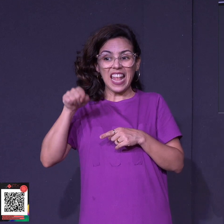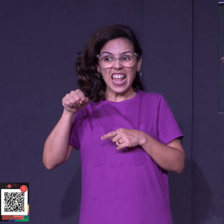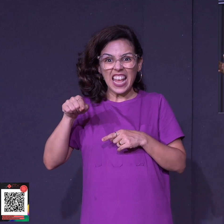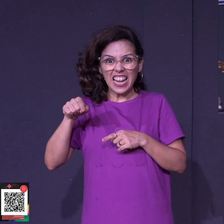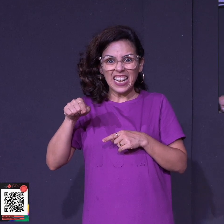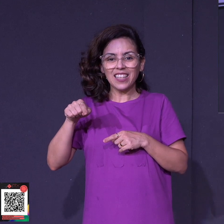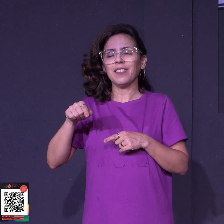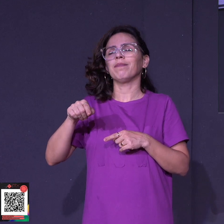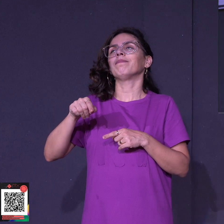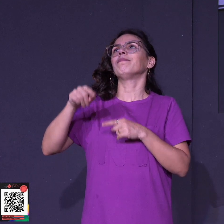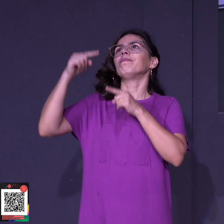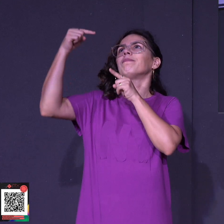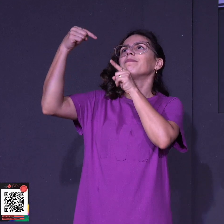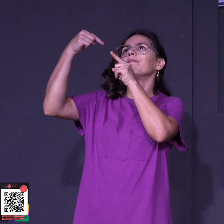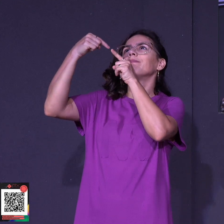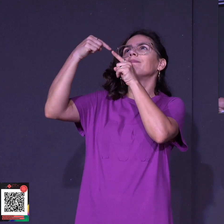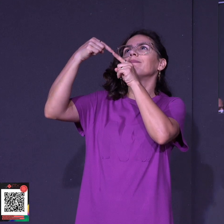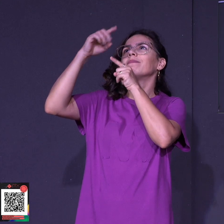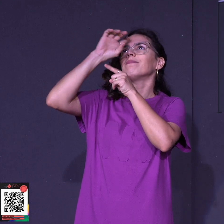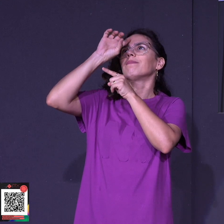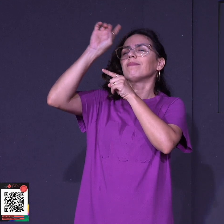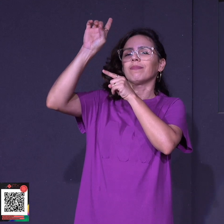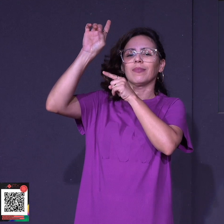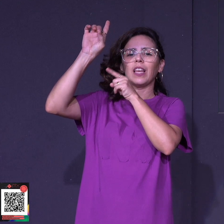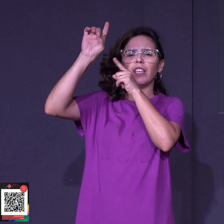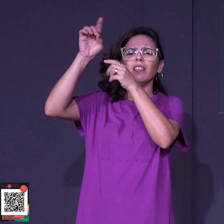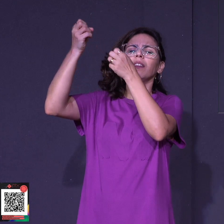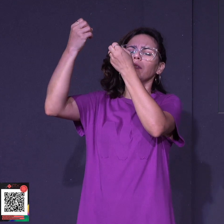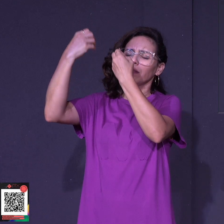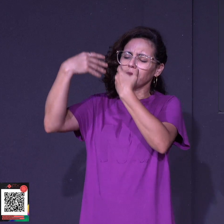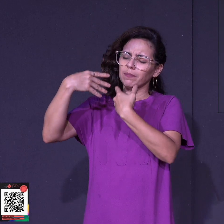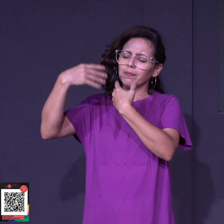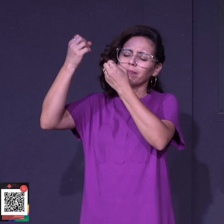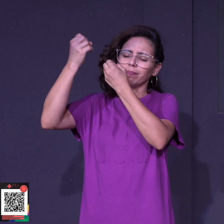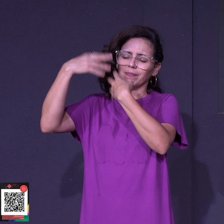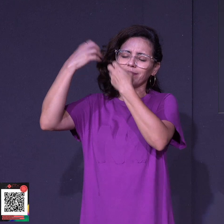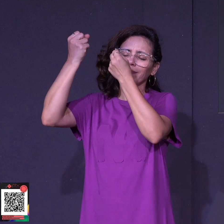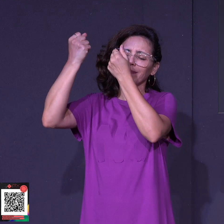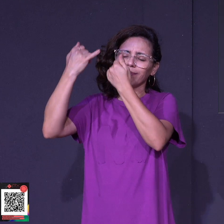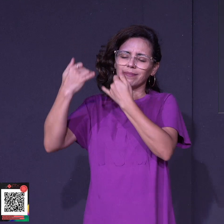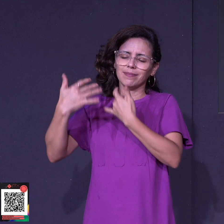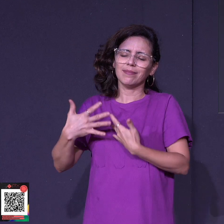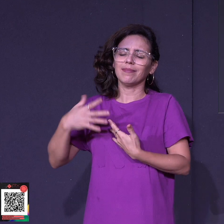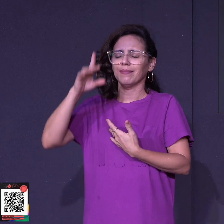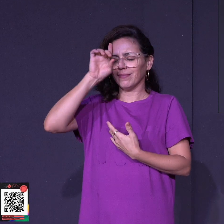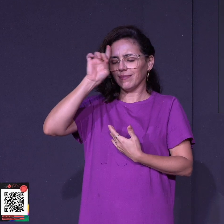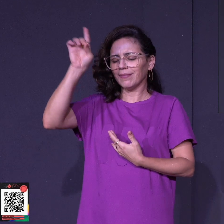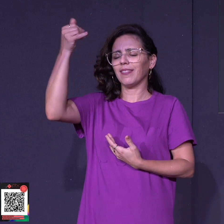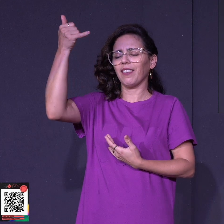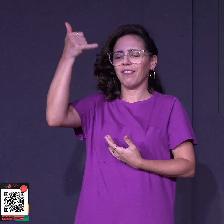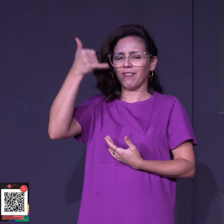palavra, e Deus fala, irmão. Fala ou não fala? Fala ou não fala, irmão? Deus fala.